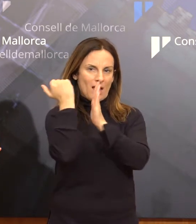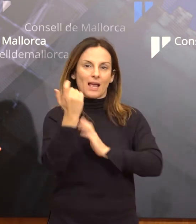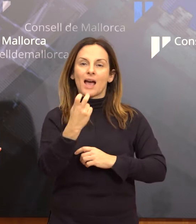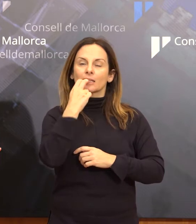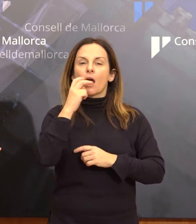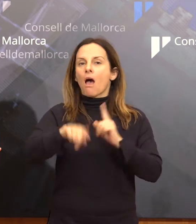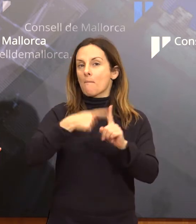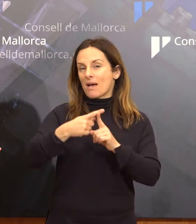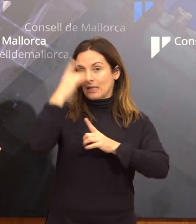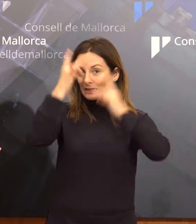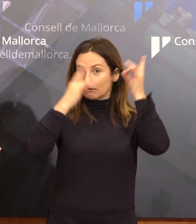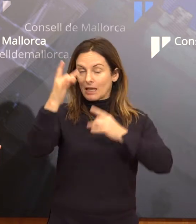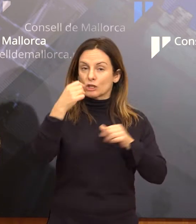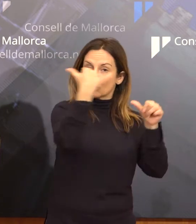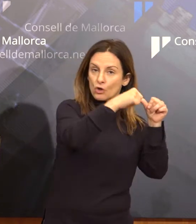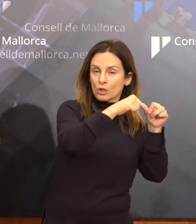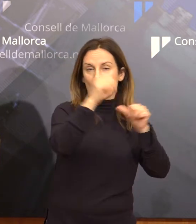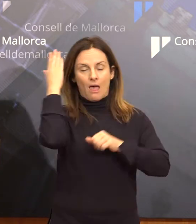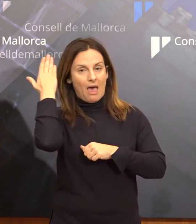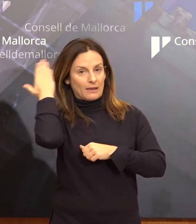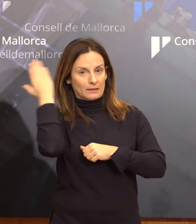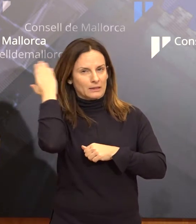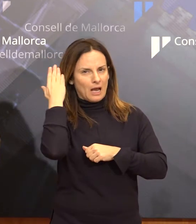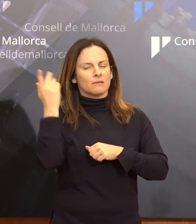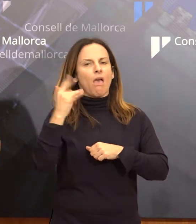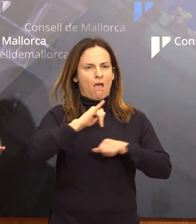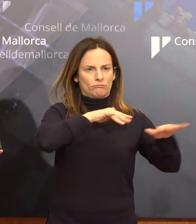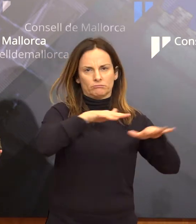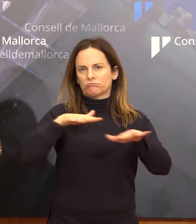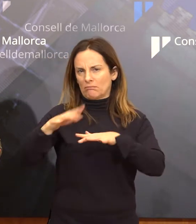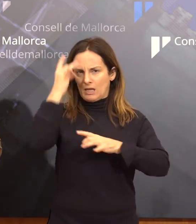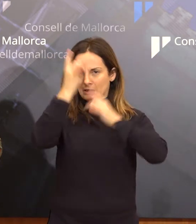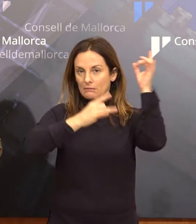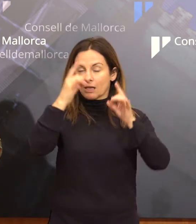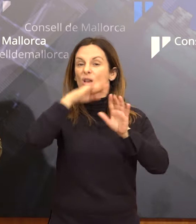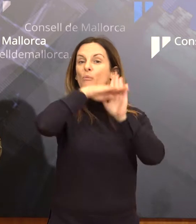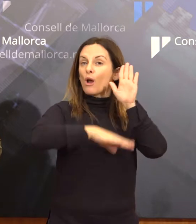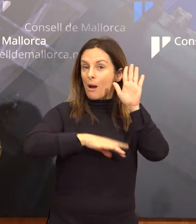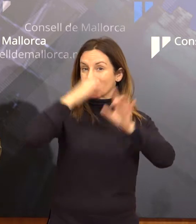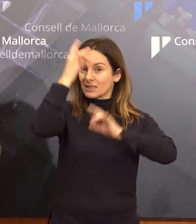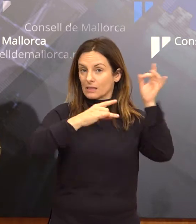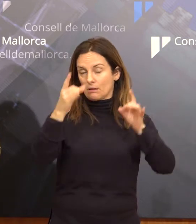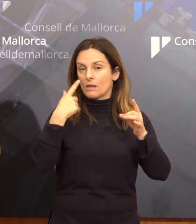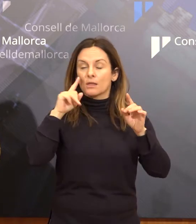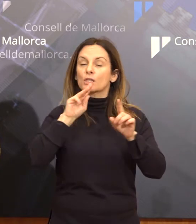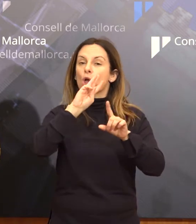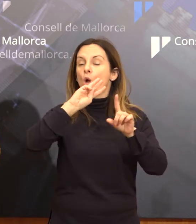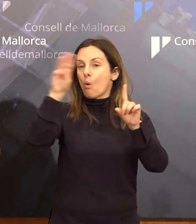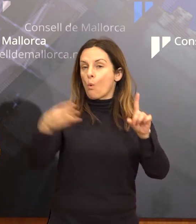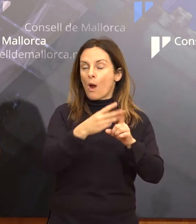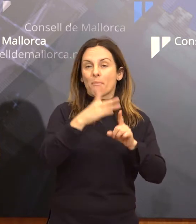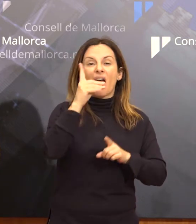actividad del sol y andratx el programa de actividades para consultar los días de la artesanía punto es el